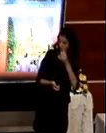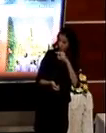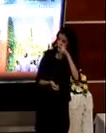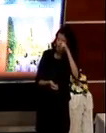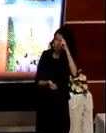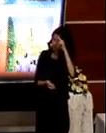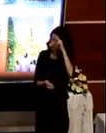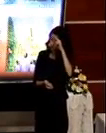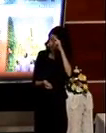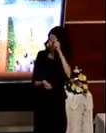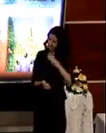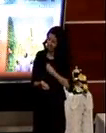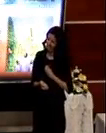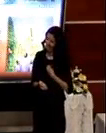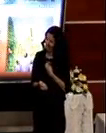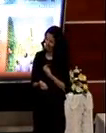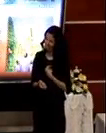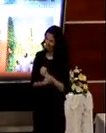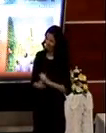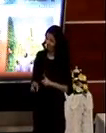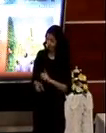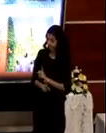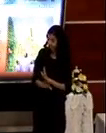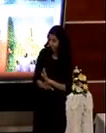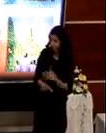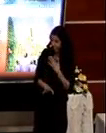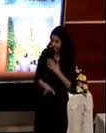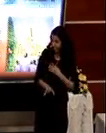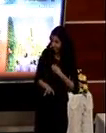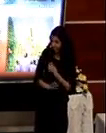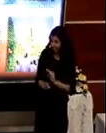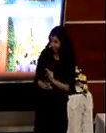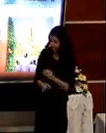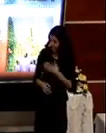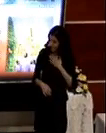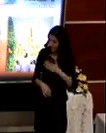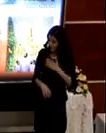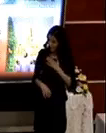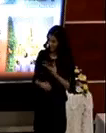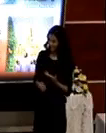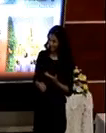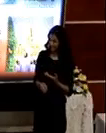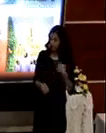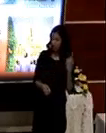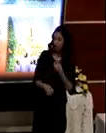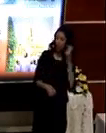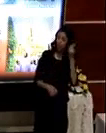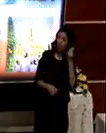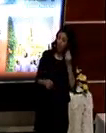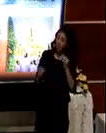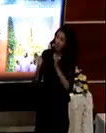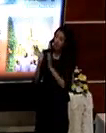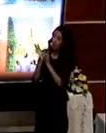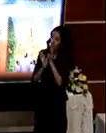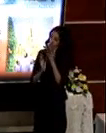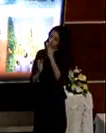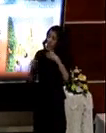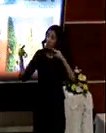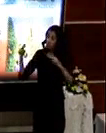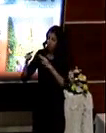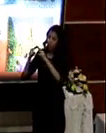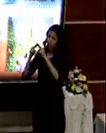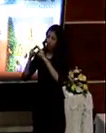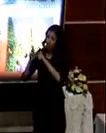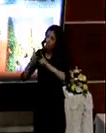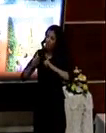no solamente necesitaríamos encontrarnos con Dios, sino que tendríamos la misma necesidad de